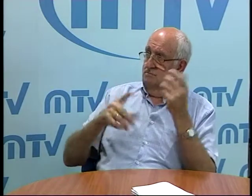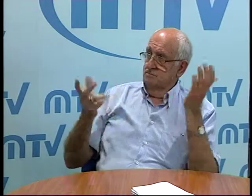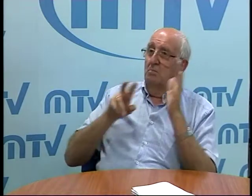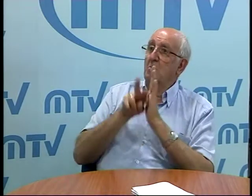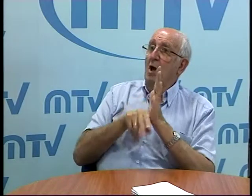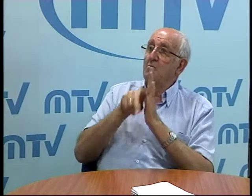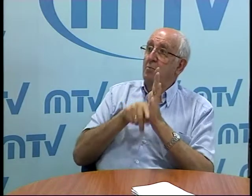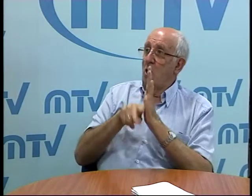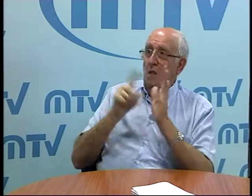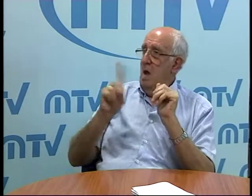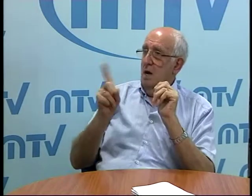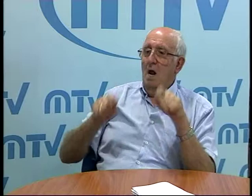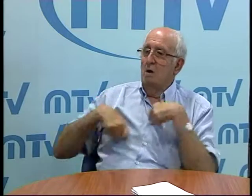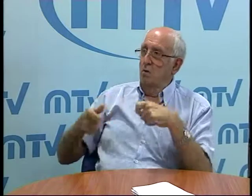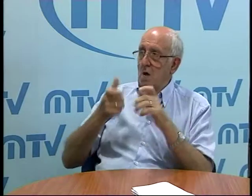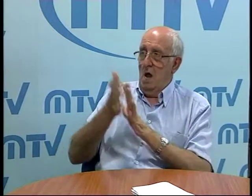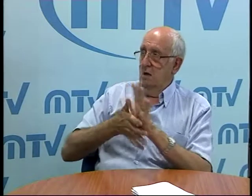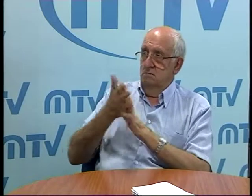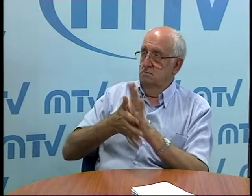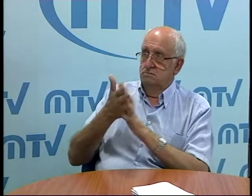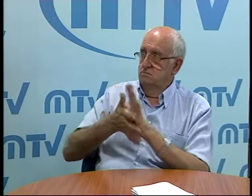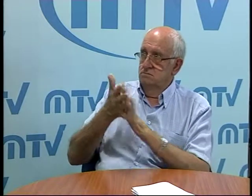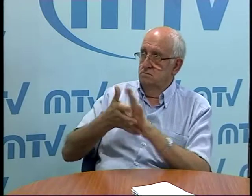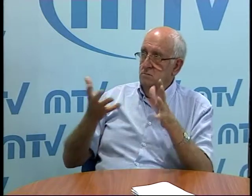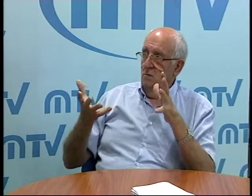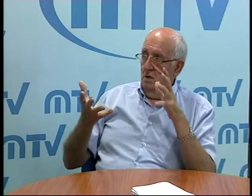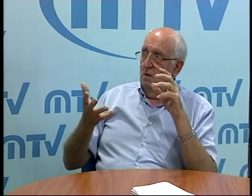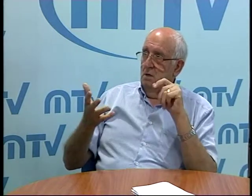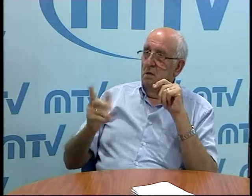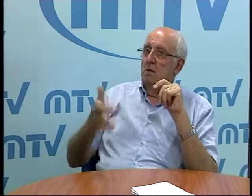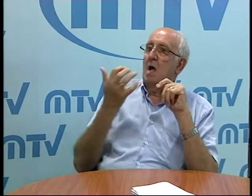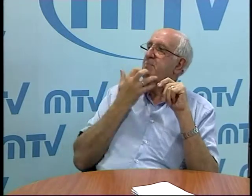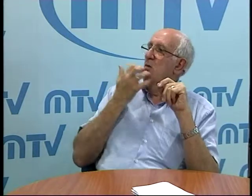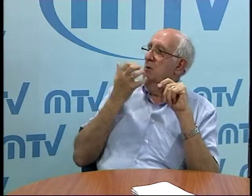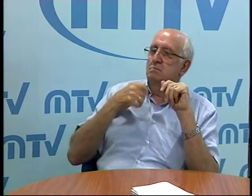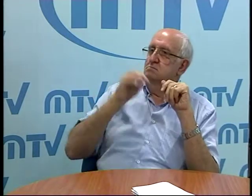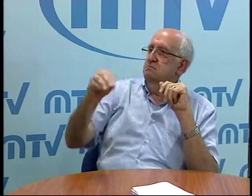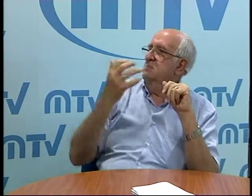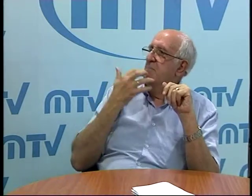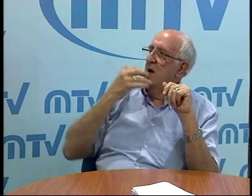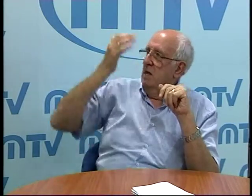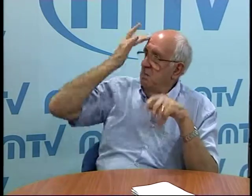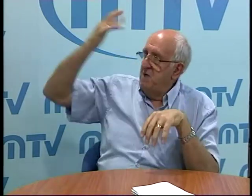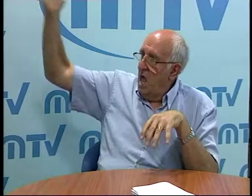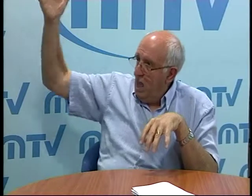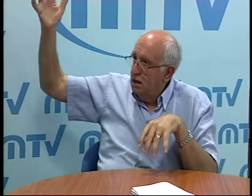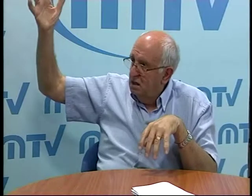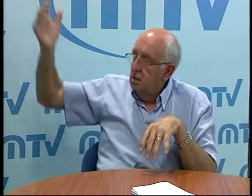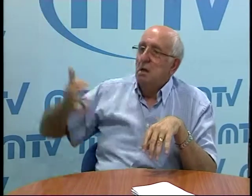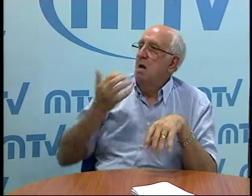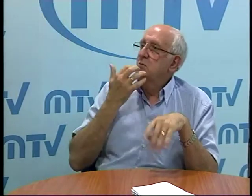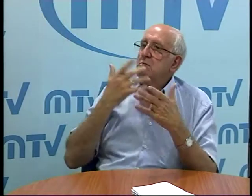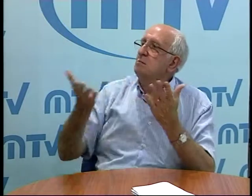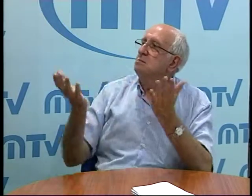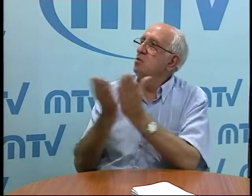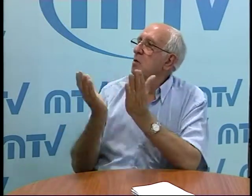No es bimodal, la lengua de signos no es bimodal, ¿no? Es decir, no hay una palabra para... No todas las palabras tienen un signo, ¿no? Por ejemplo,